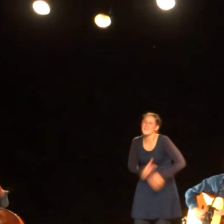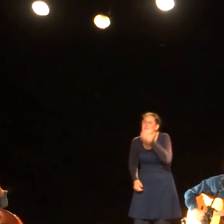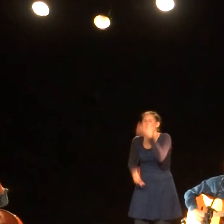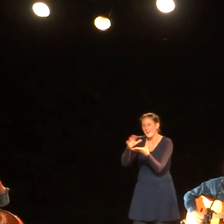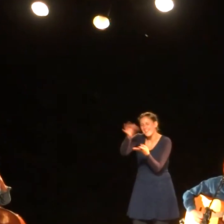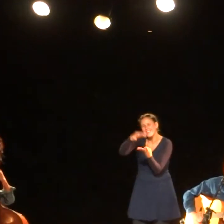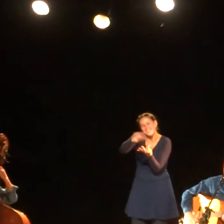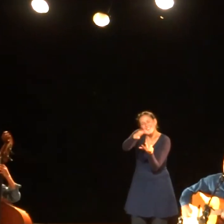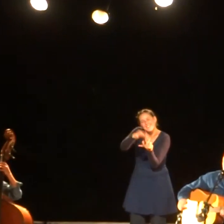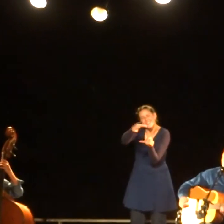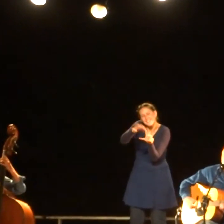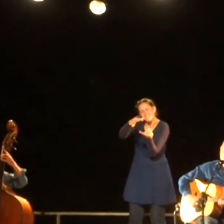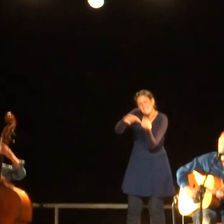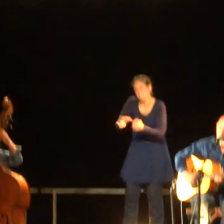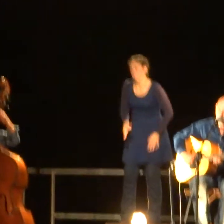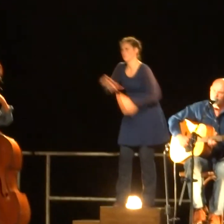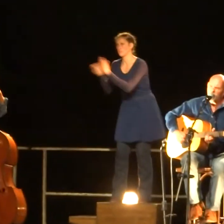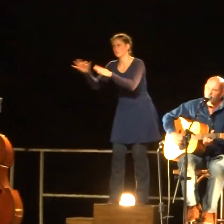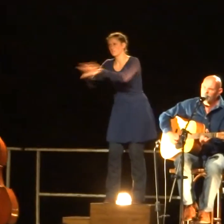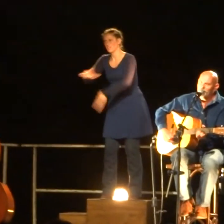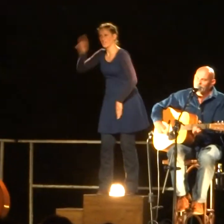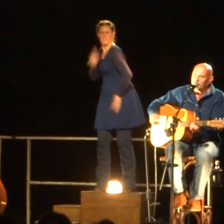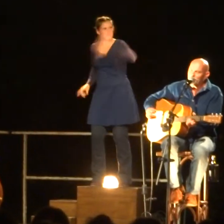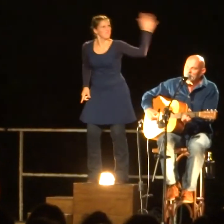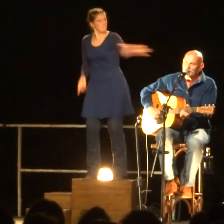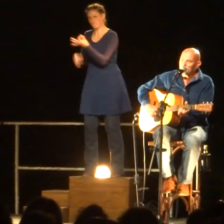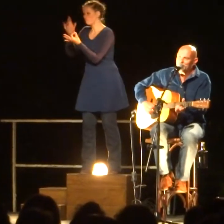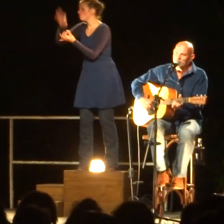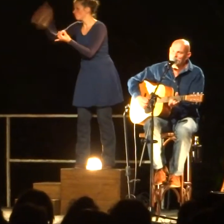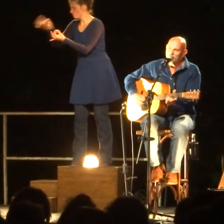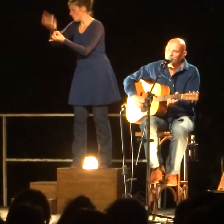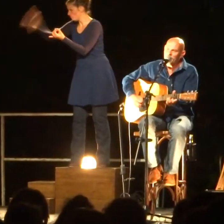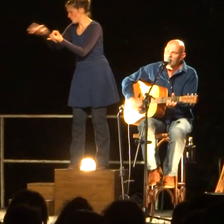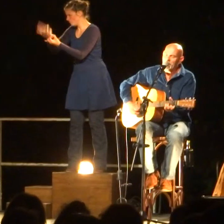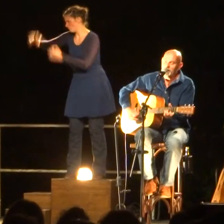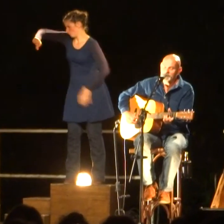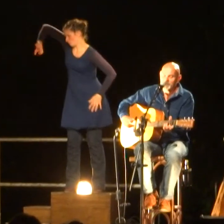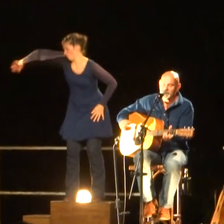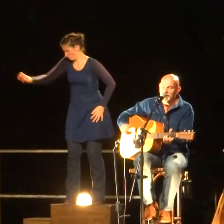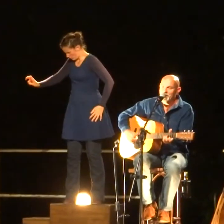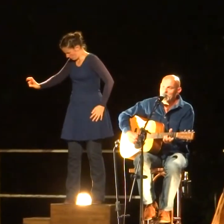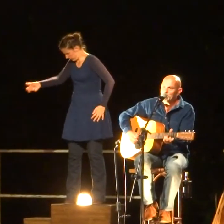frite. À aucun prix moi je ne veux effeuiller dans le pot-au-feu la